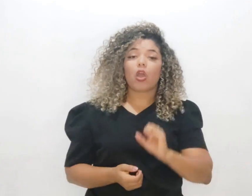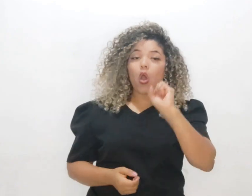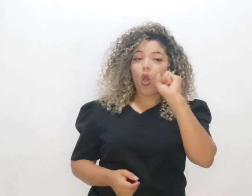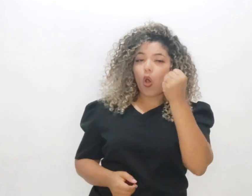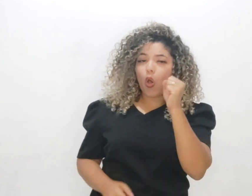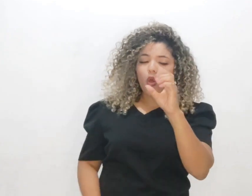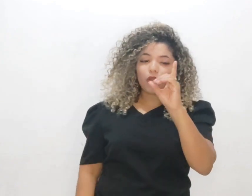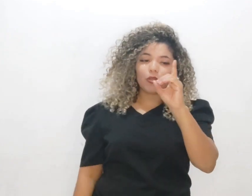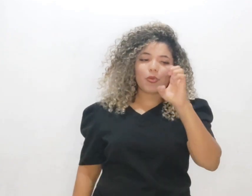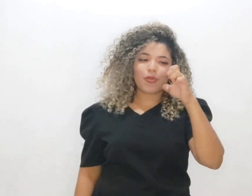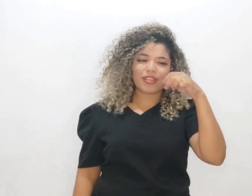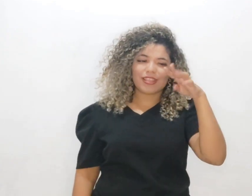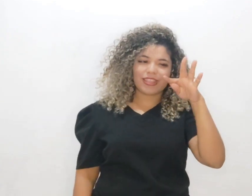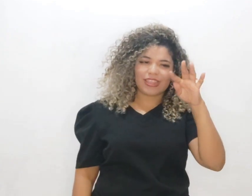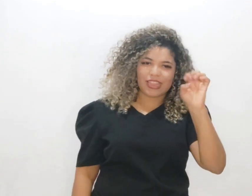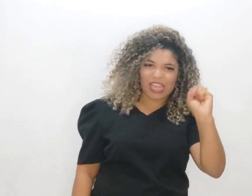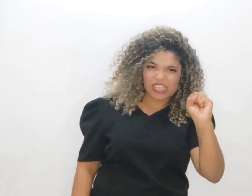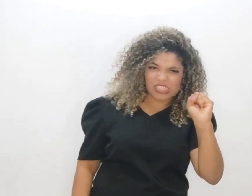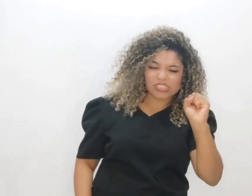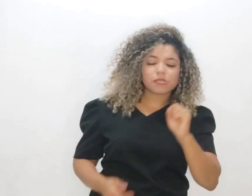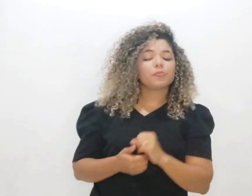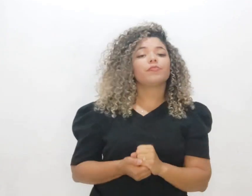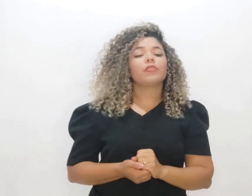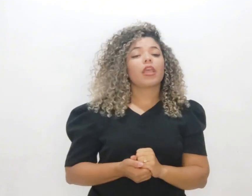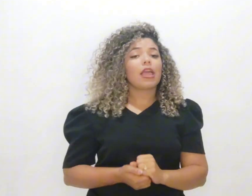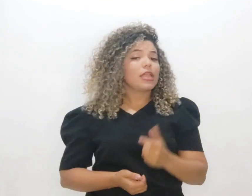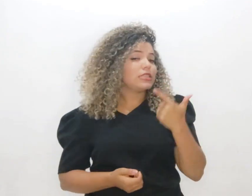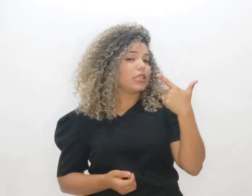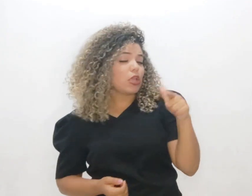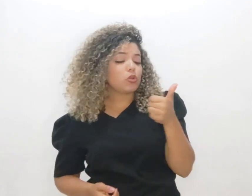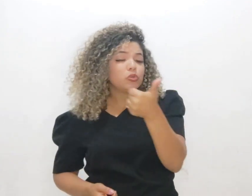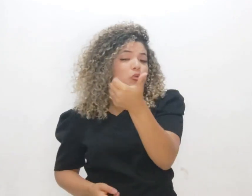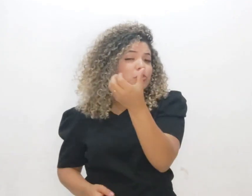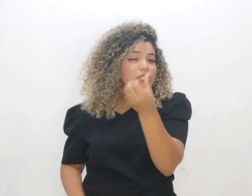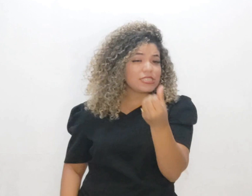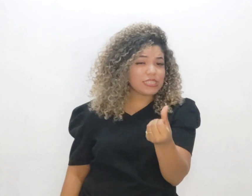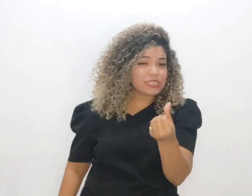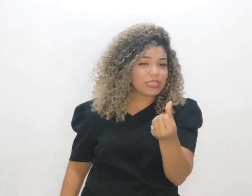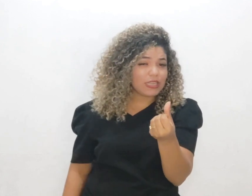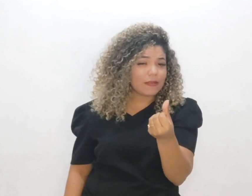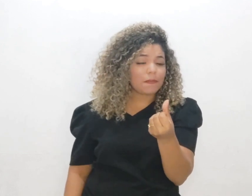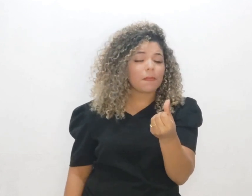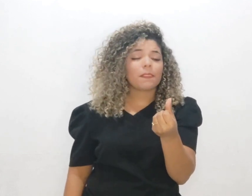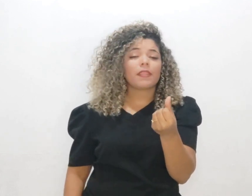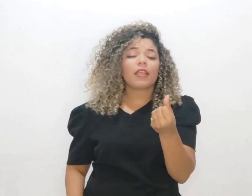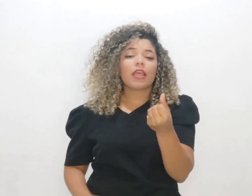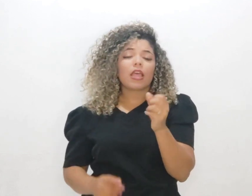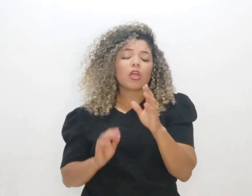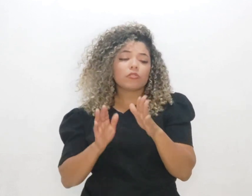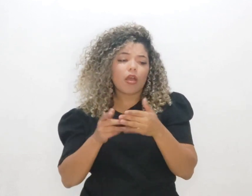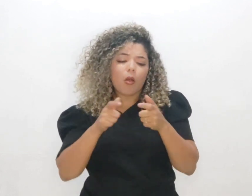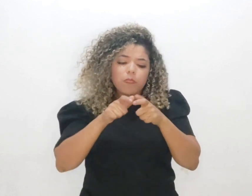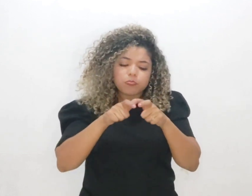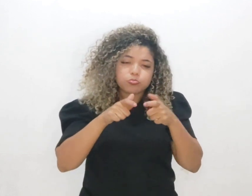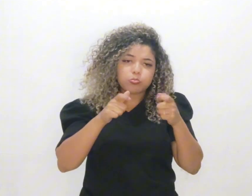né? Aqui engrenagem com 16 dentes. E à medida que vamos aumentando a quantidade de dentes,